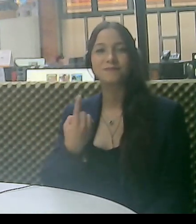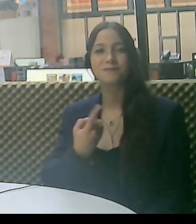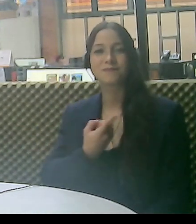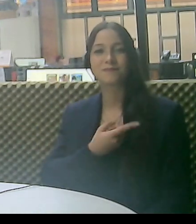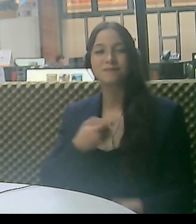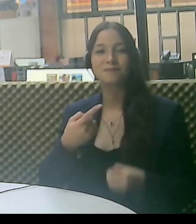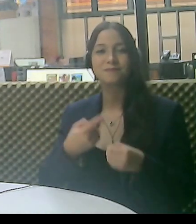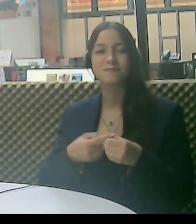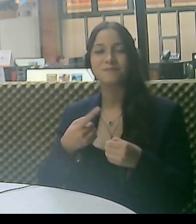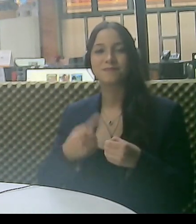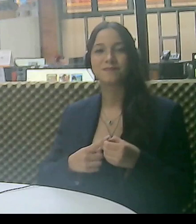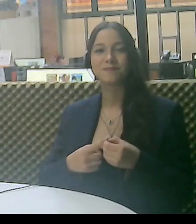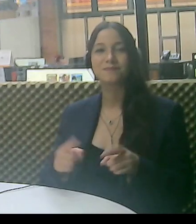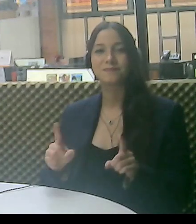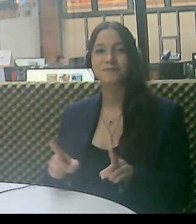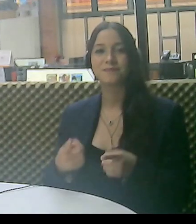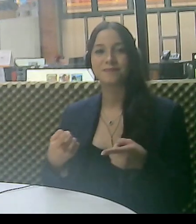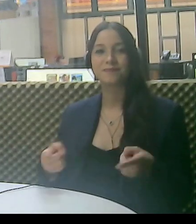Rádio Nossa Cidade.